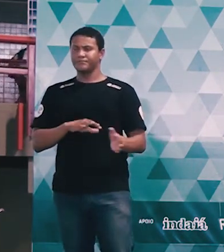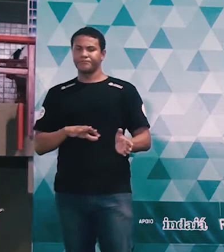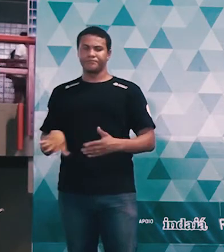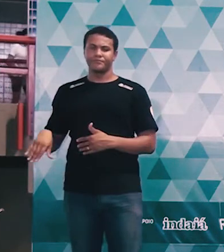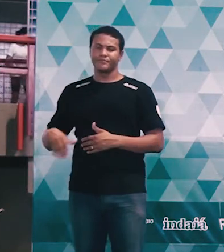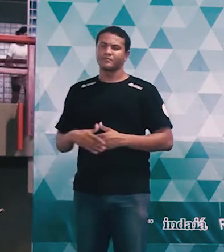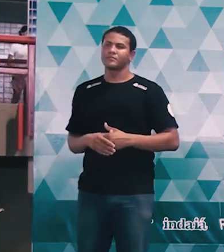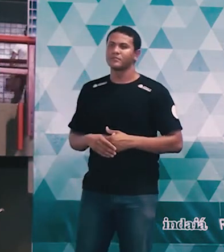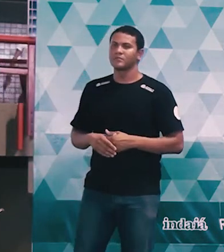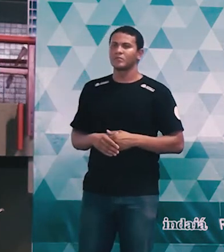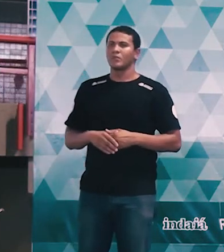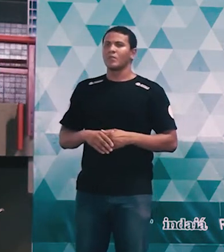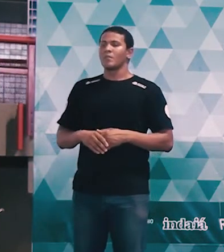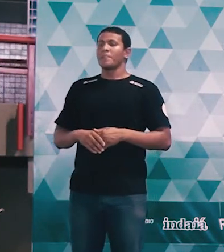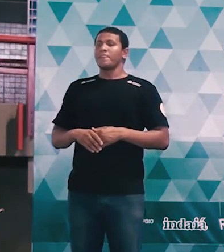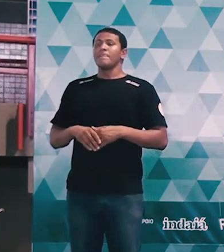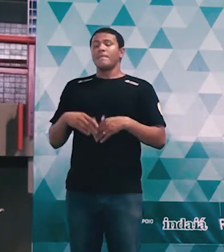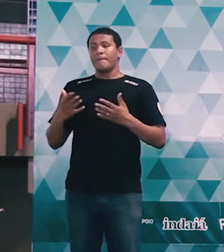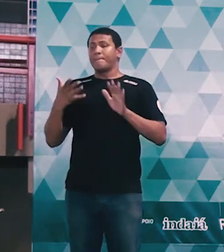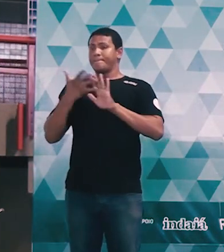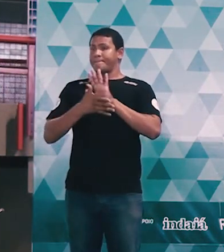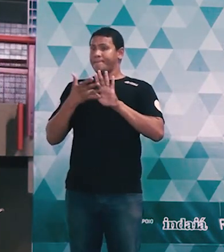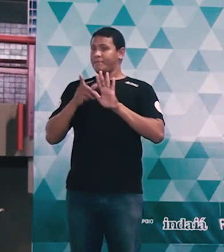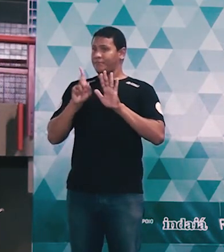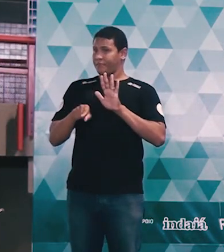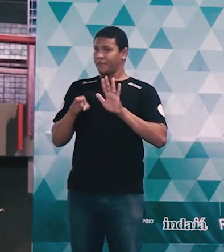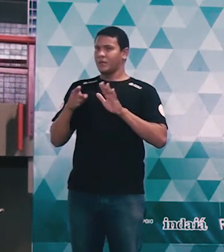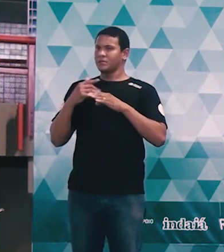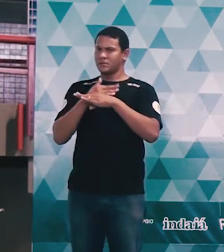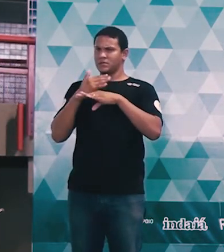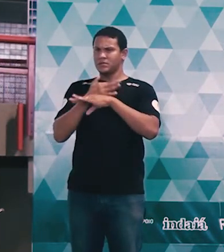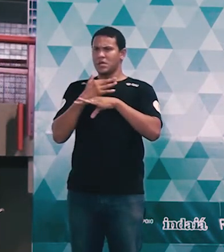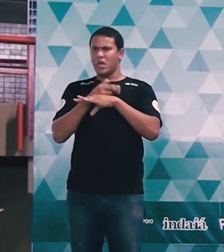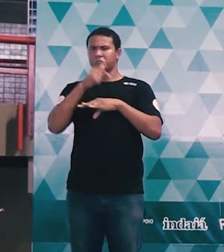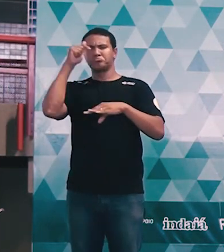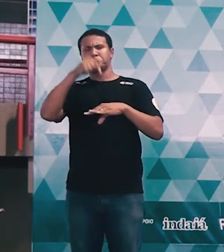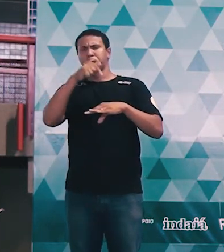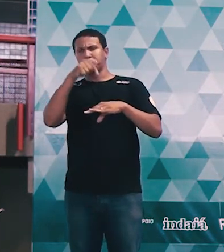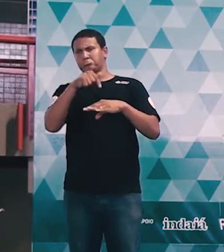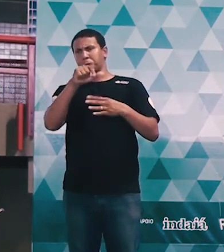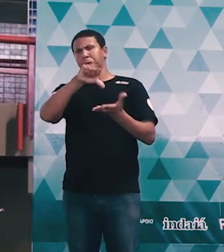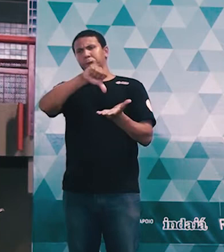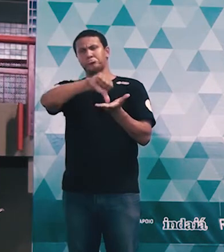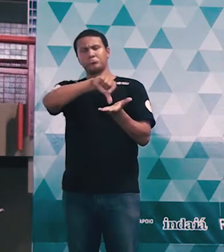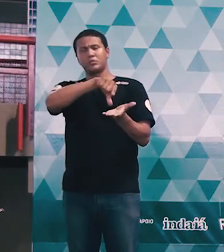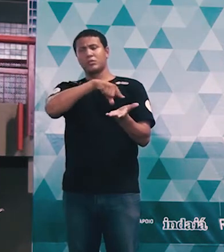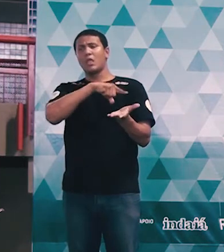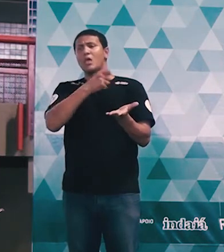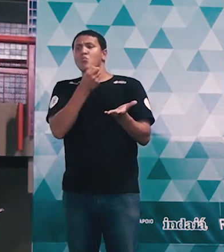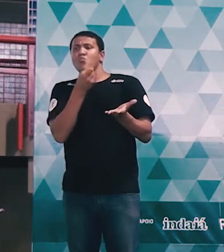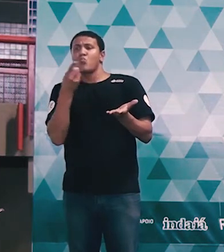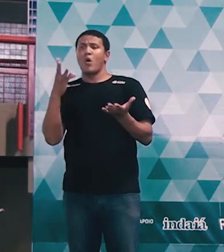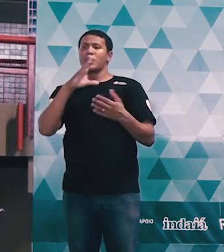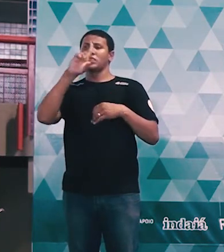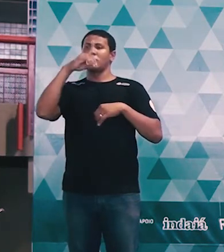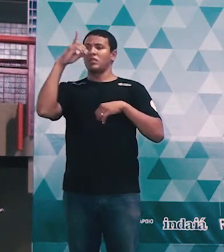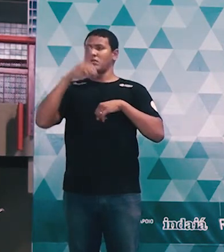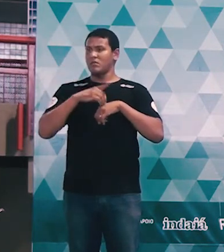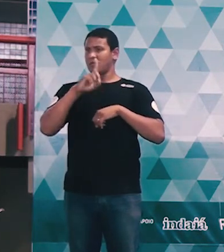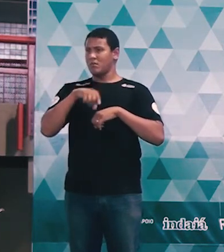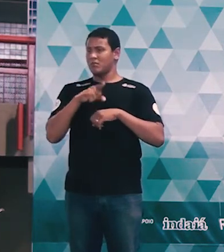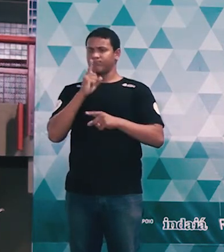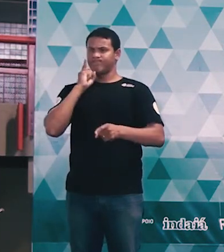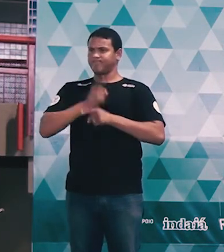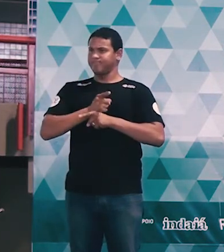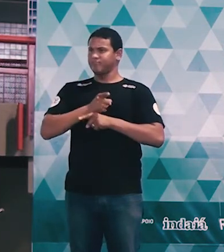ó: em uma cidade, o número de casos de dengue confirmados aumentou